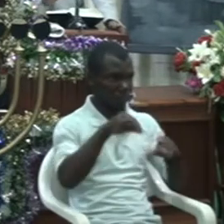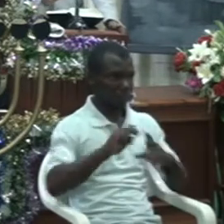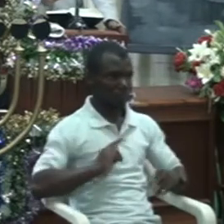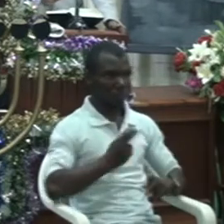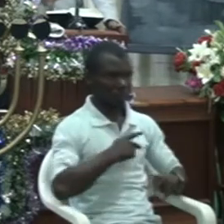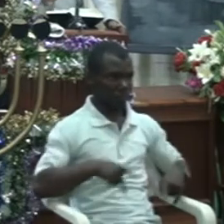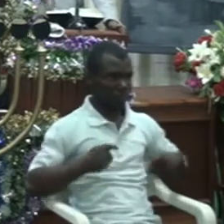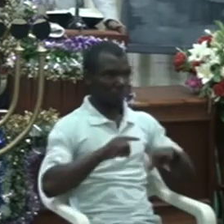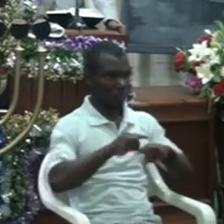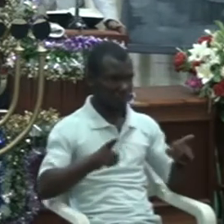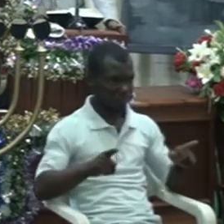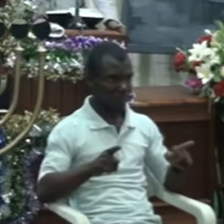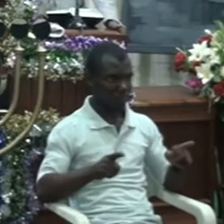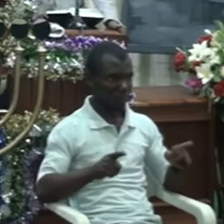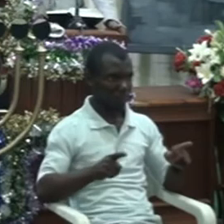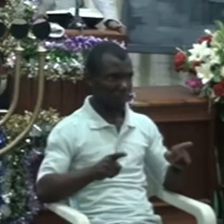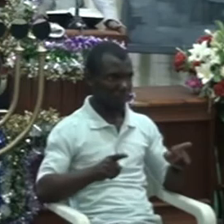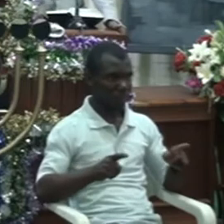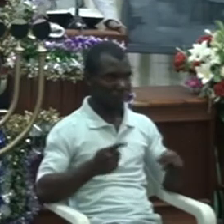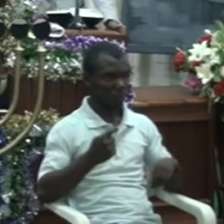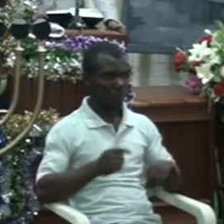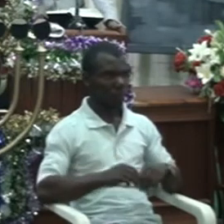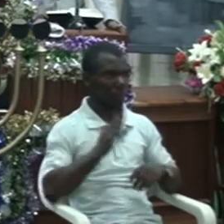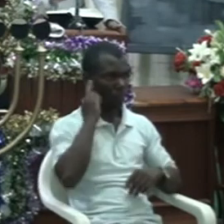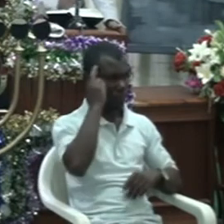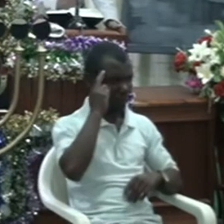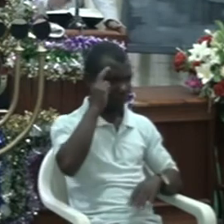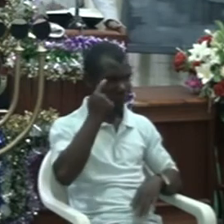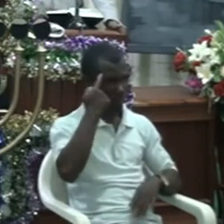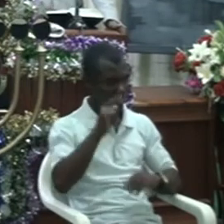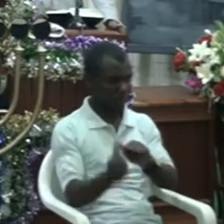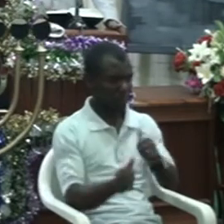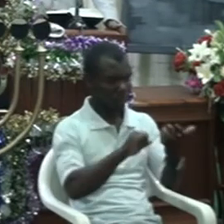tout cache Dieu. Mais veillons pour le baptême du Saint-Esprit.